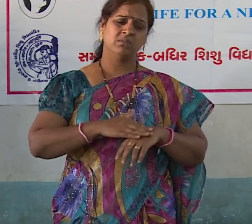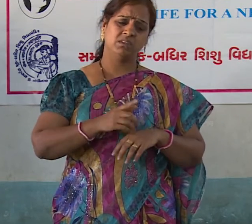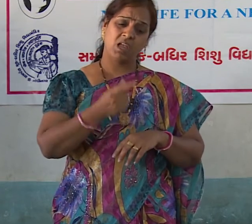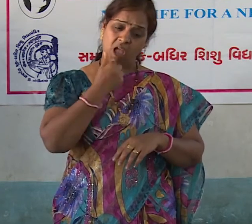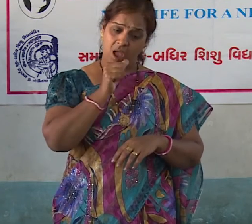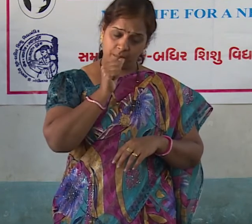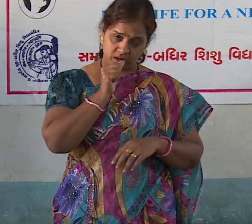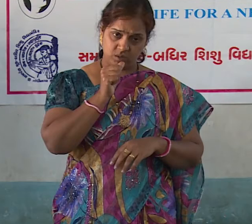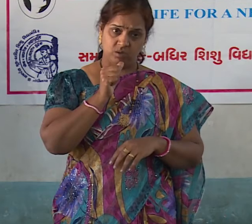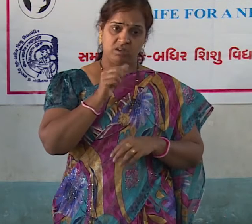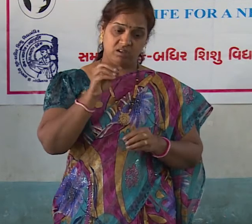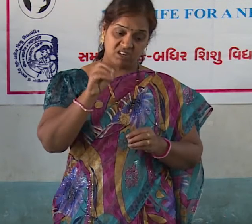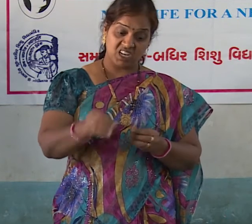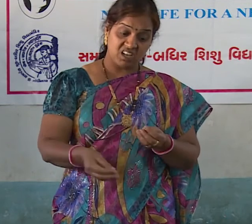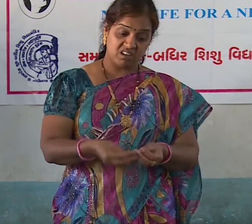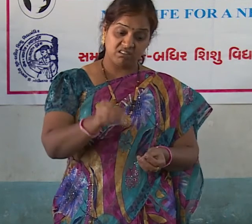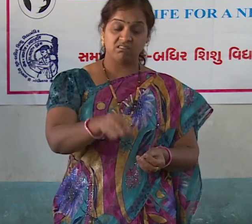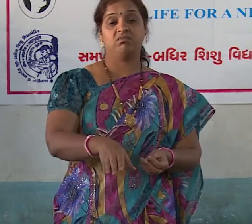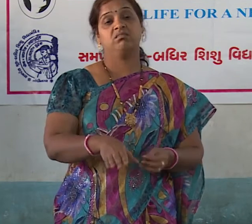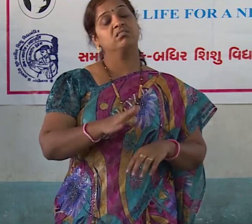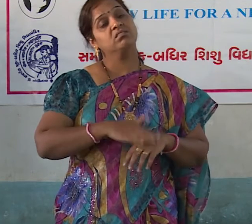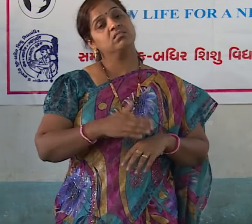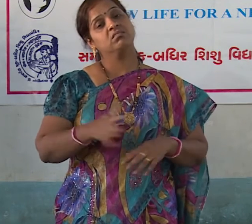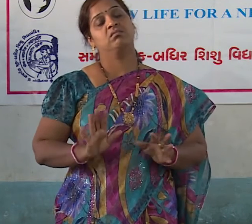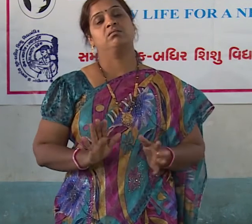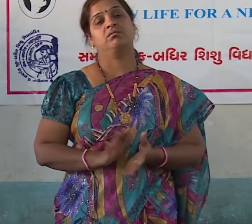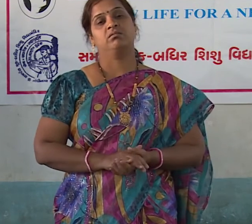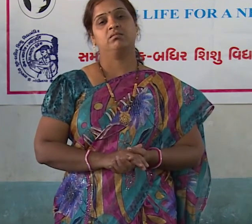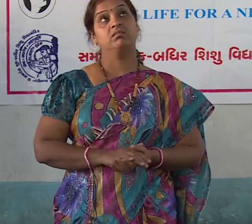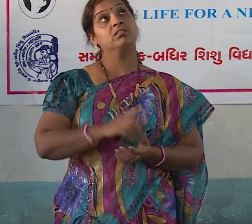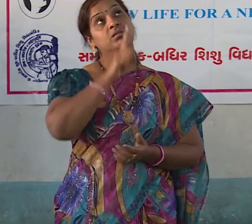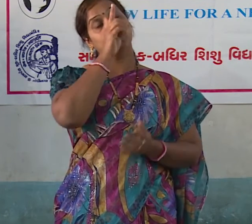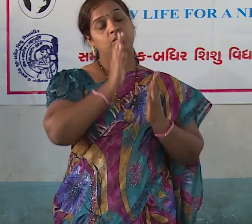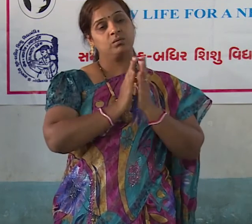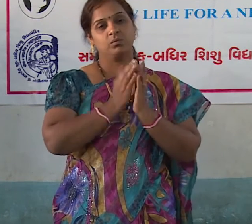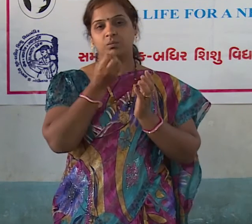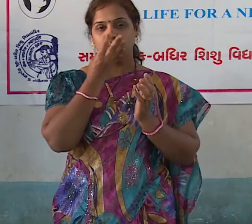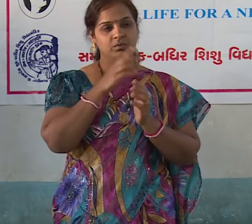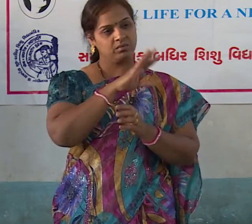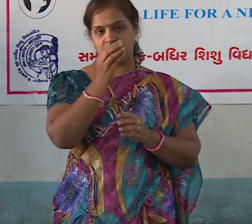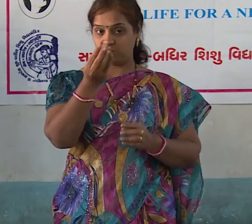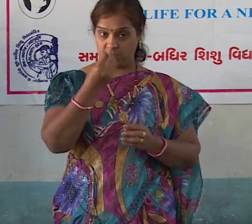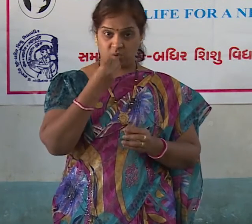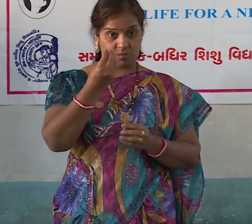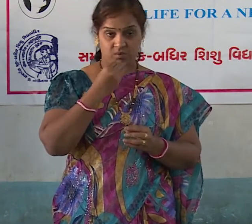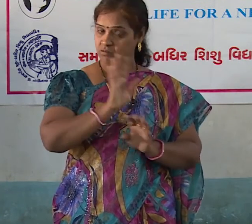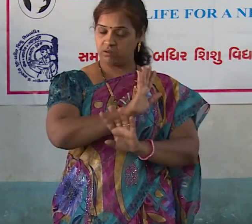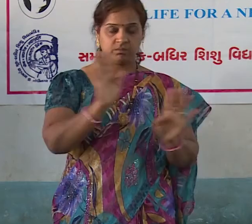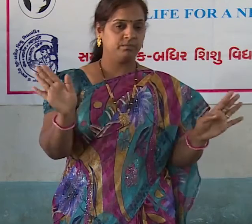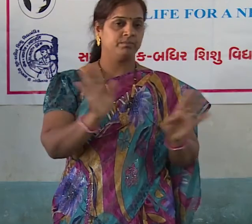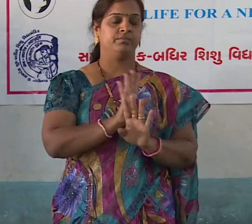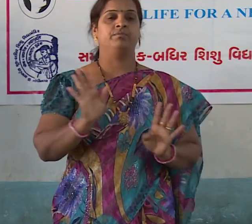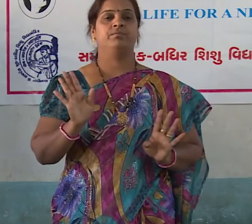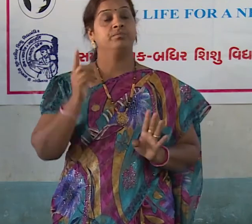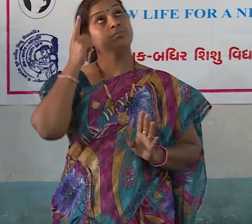कभी। जो भगवान की बगिया के फूल बन गए उन्हें कभी कुछ मांगना नहीं पड़ता है, वो भगवान